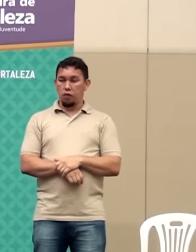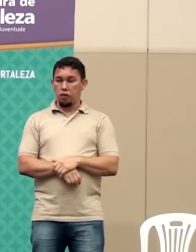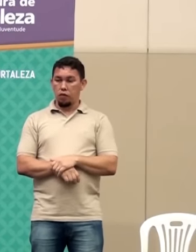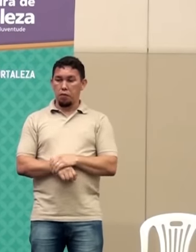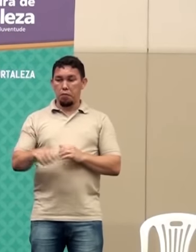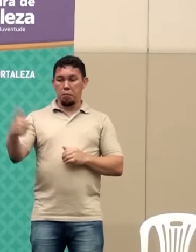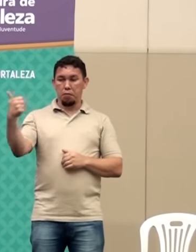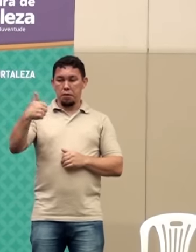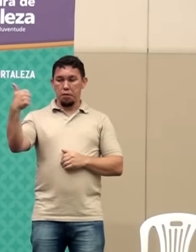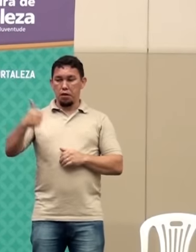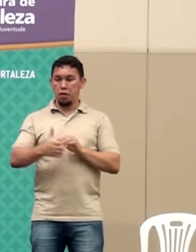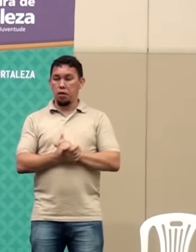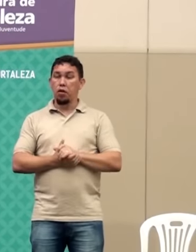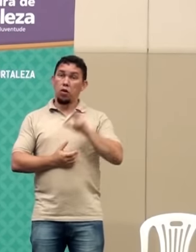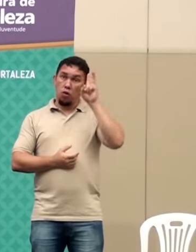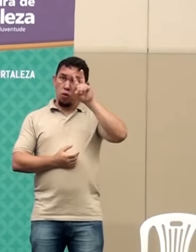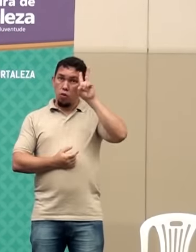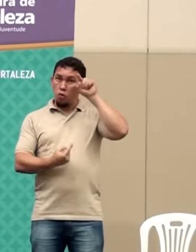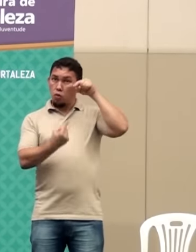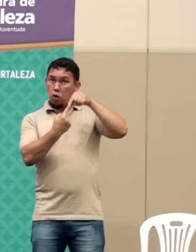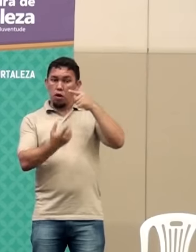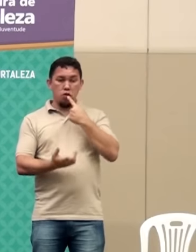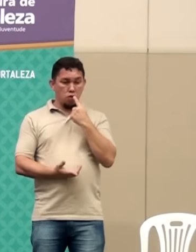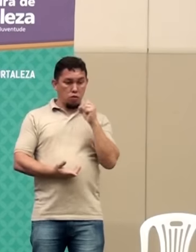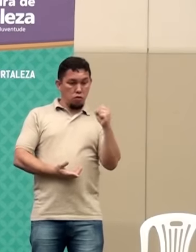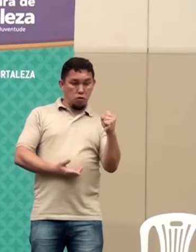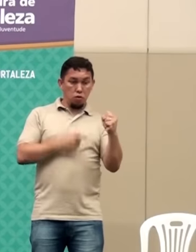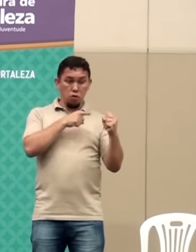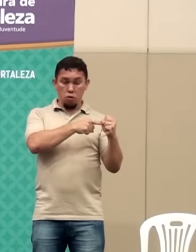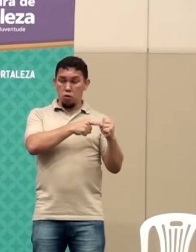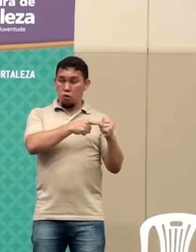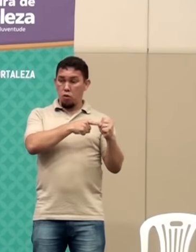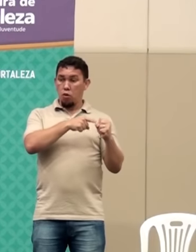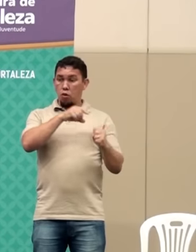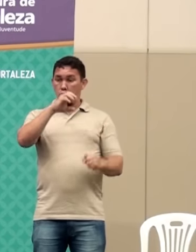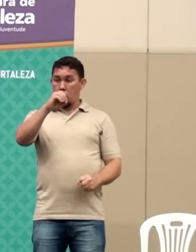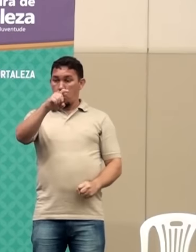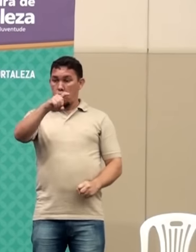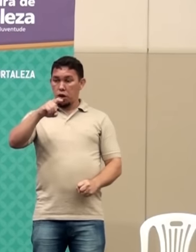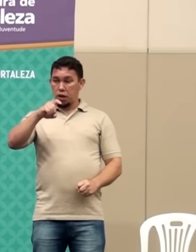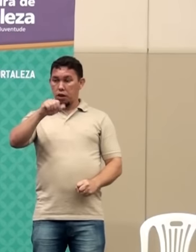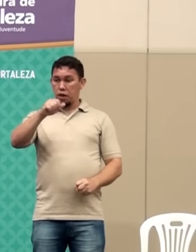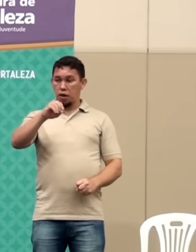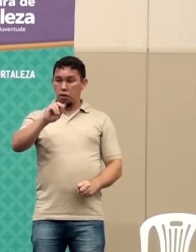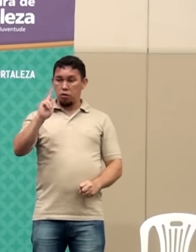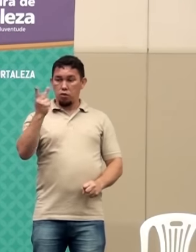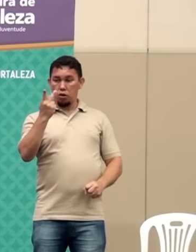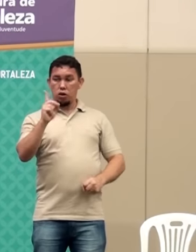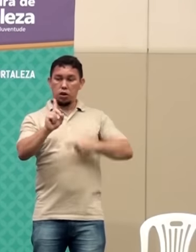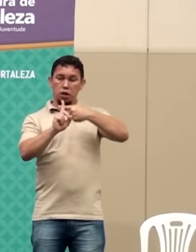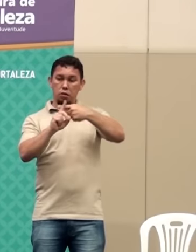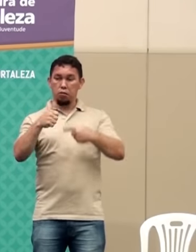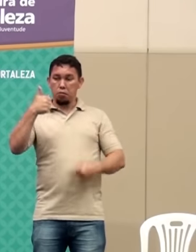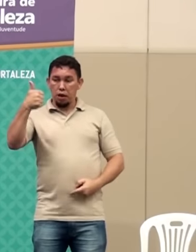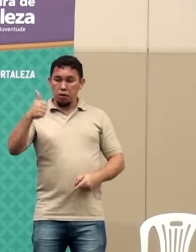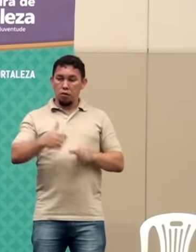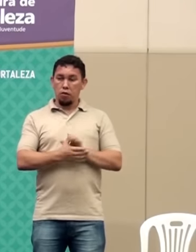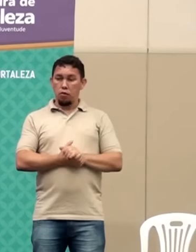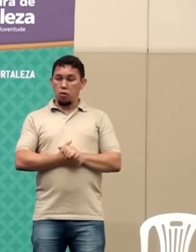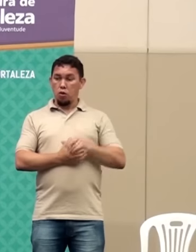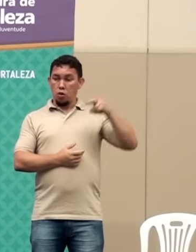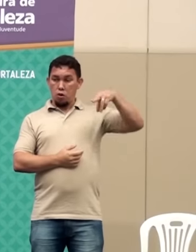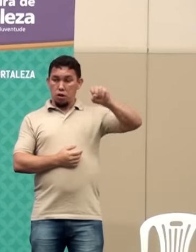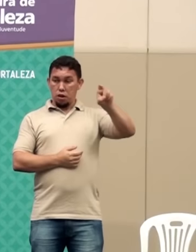Primeira coisa, lembre-se que nos ácidos o número de oxidação do hidrogênio é mais 1. E o número de oxidação